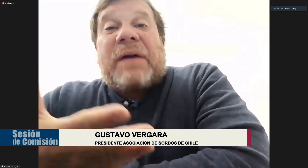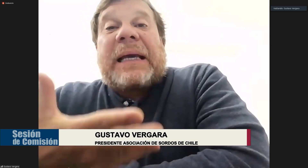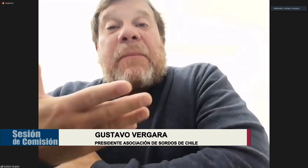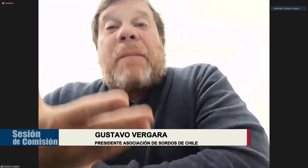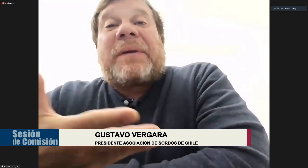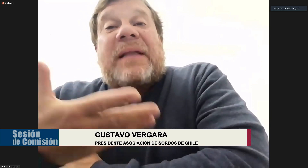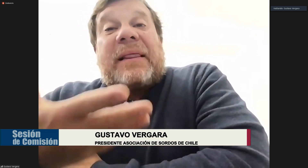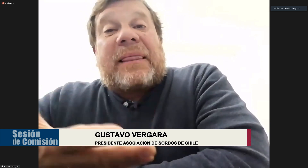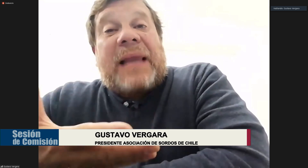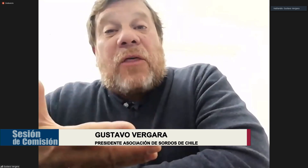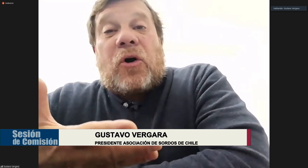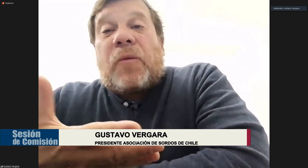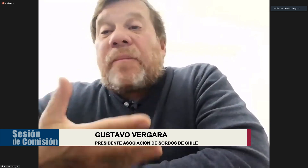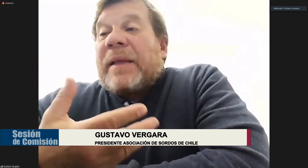hemos presentado